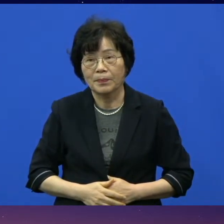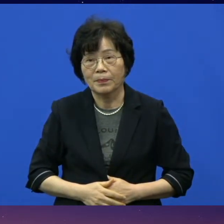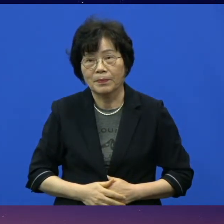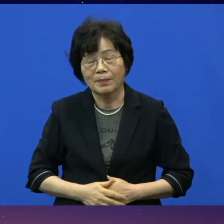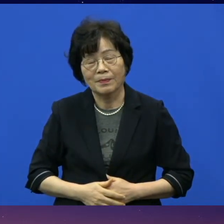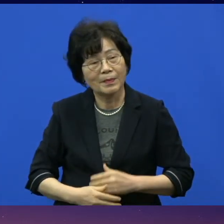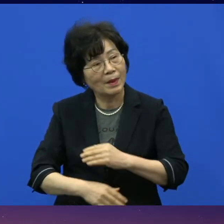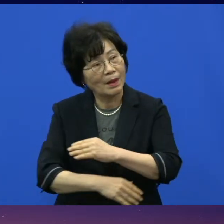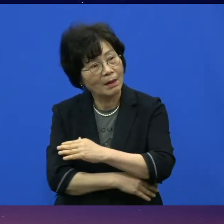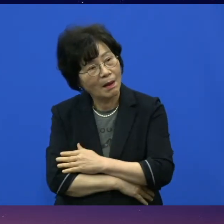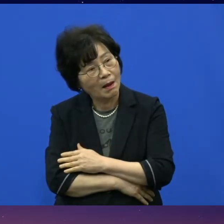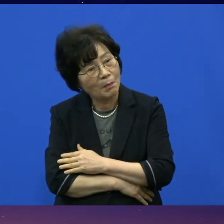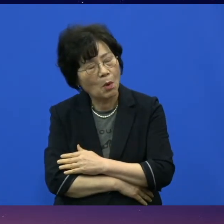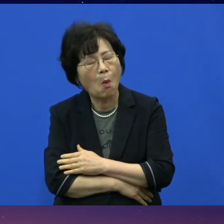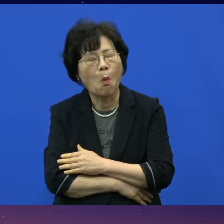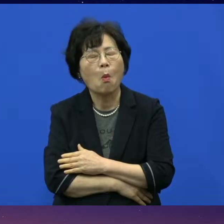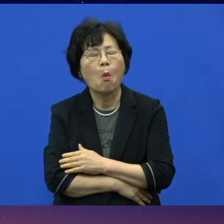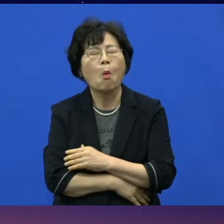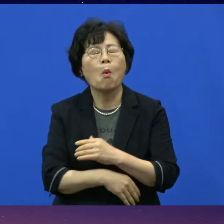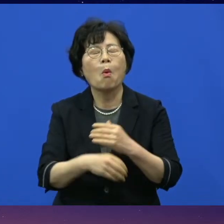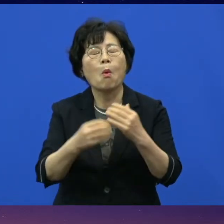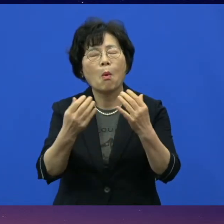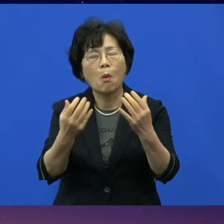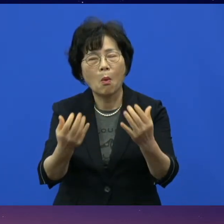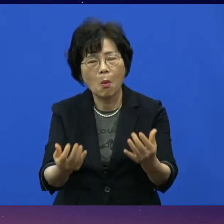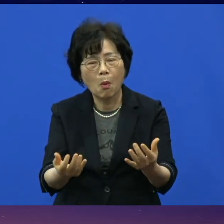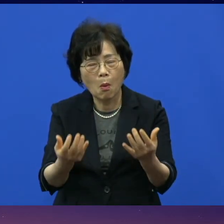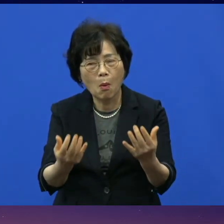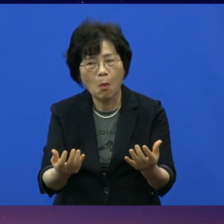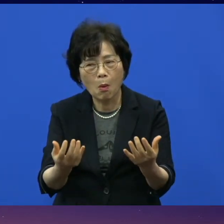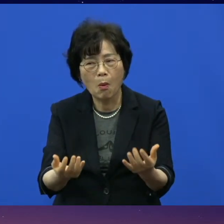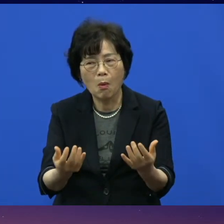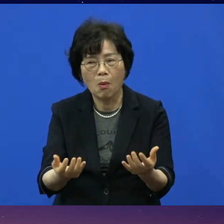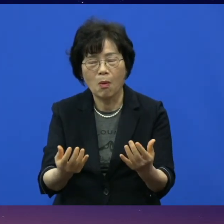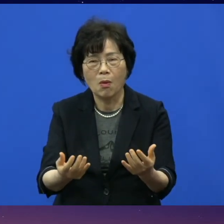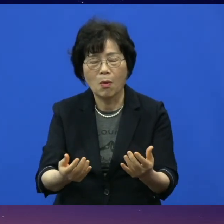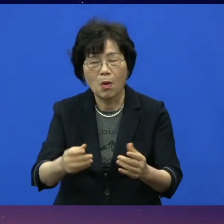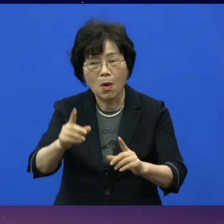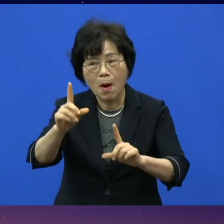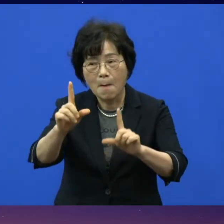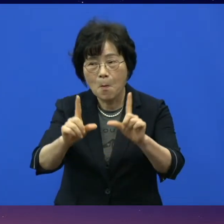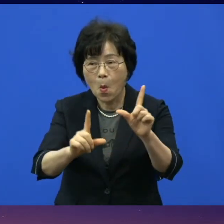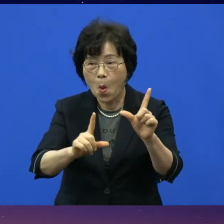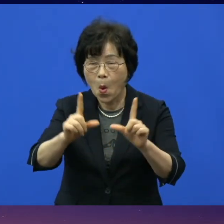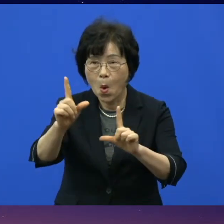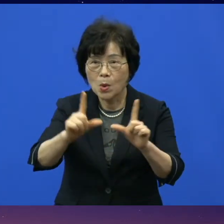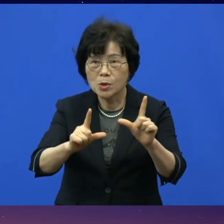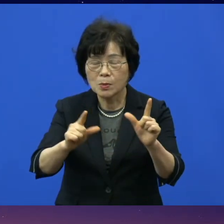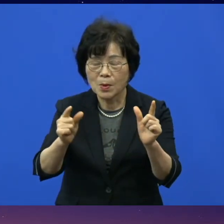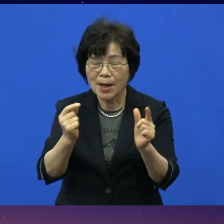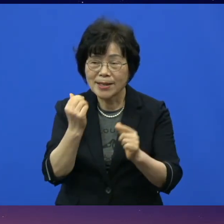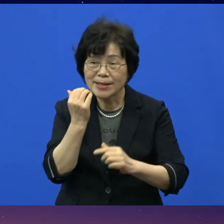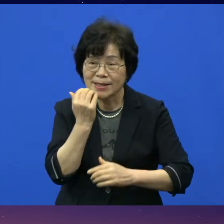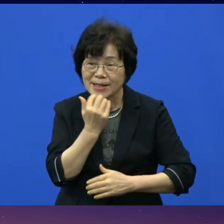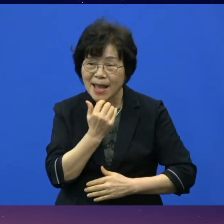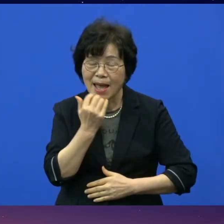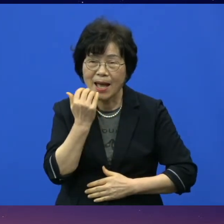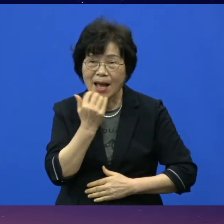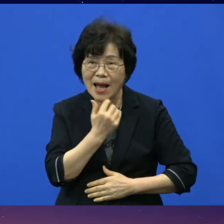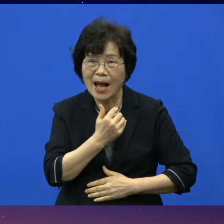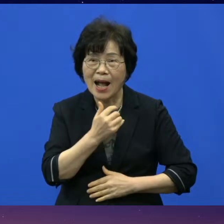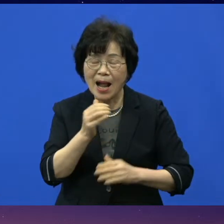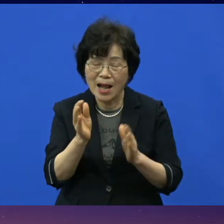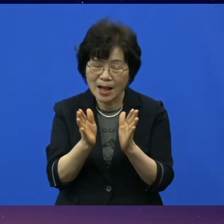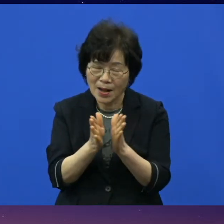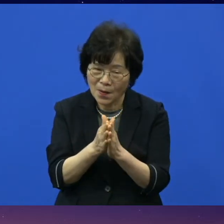감상을 하는데 어메이징해요. 어메이징. 그 무늬와 그 빛깔이나 이런